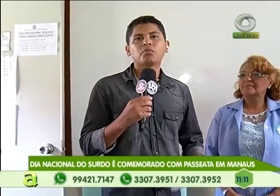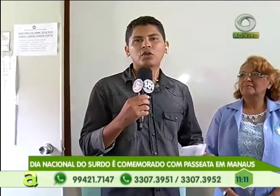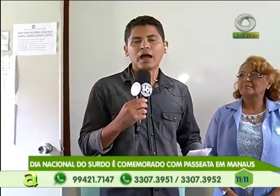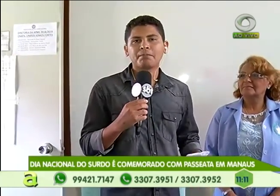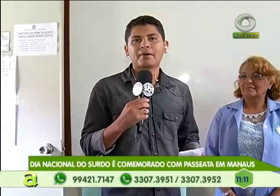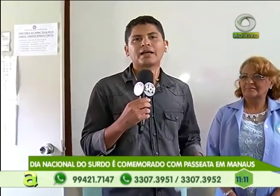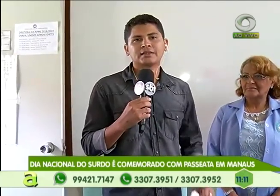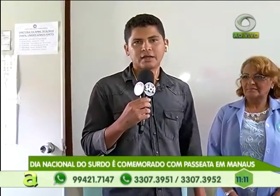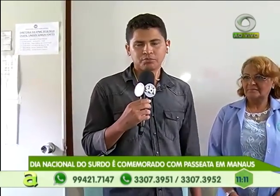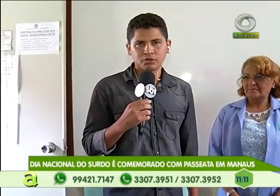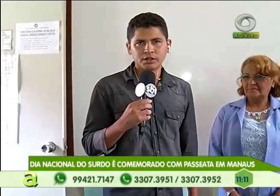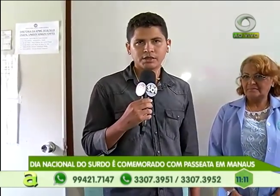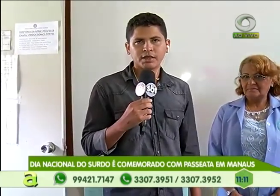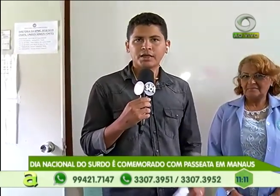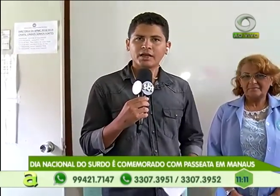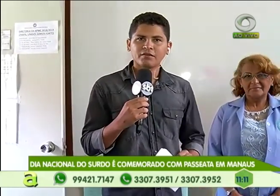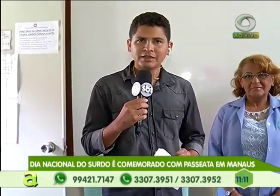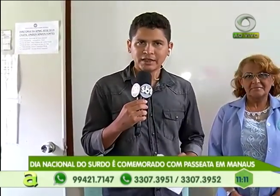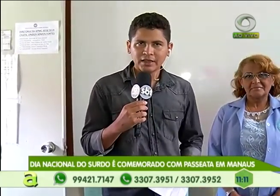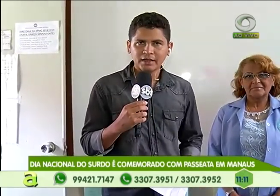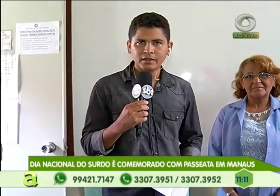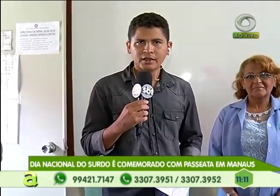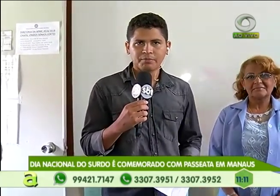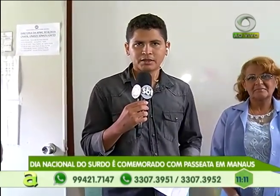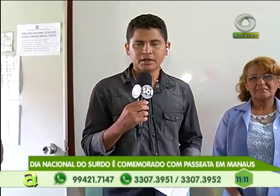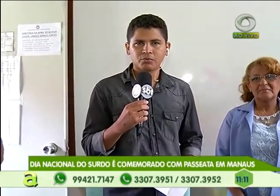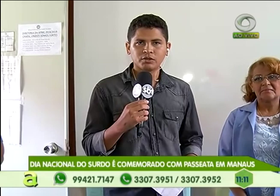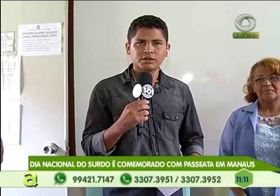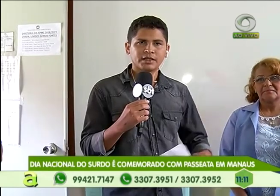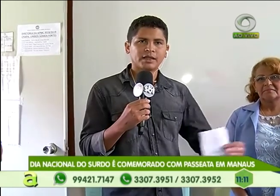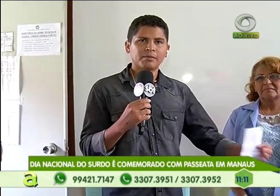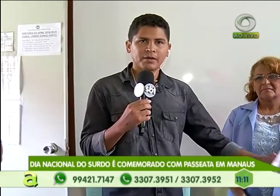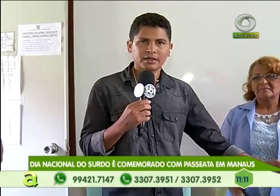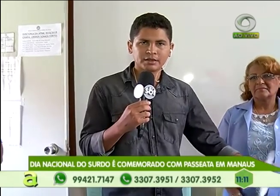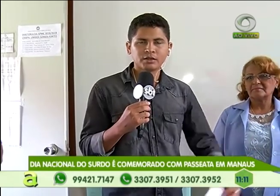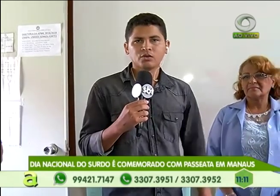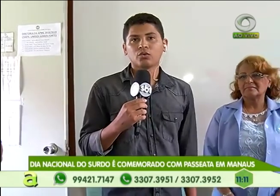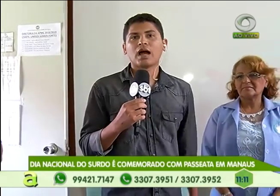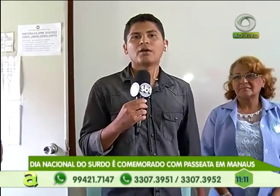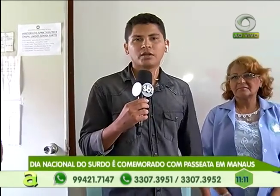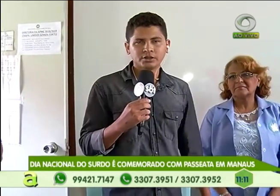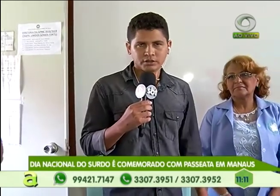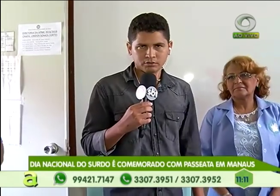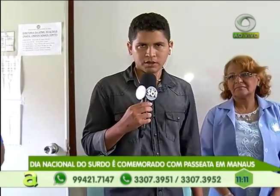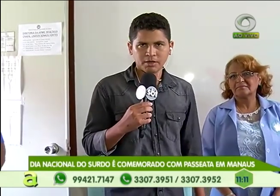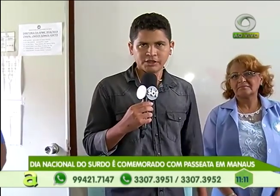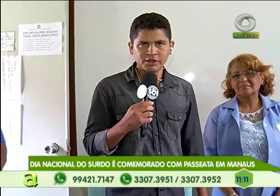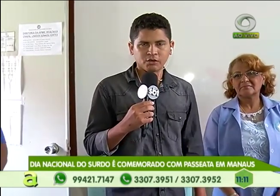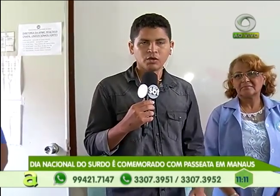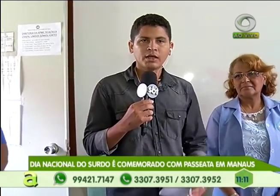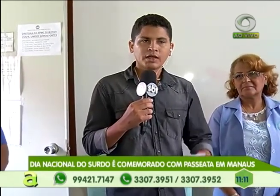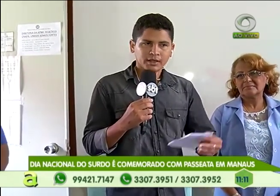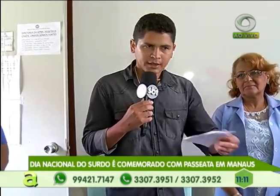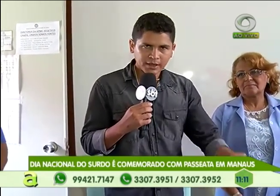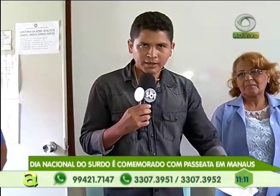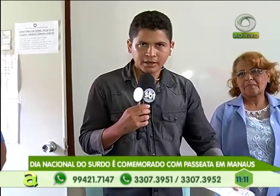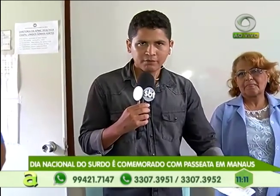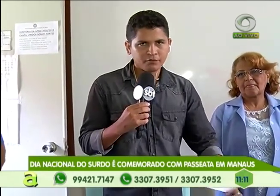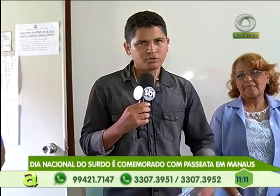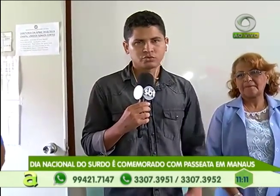popular Praça da Polícia, e ela vai sair dali, da Praça da Polícia, até a Praça, o Largo ali de São Sebastião. Então, quem tem filho